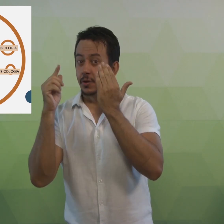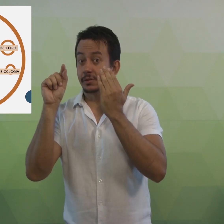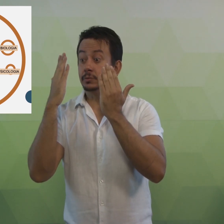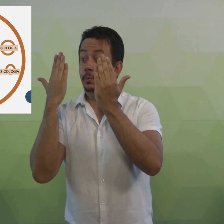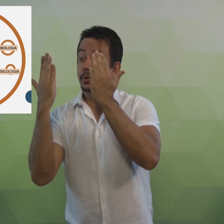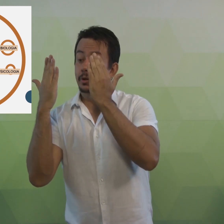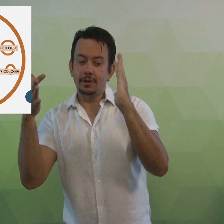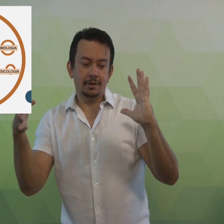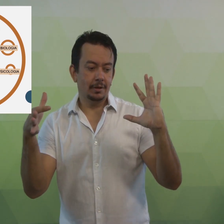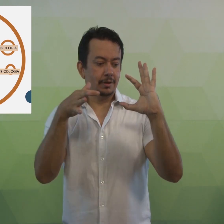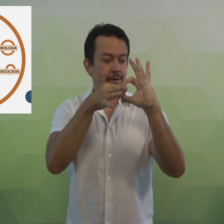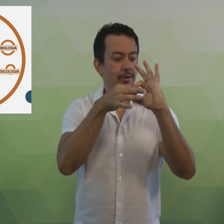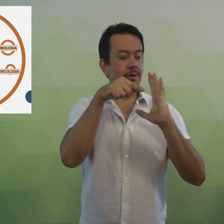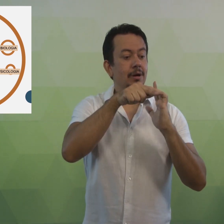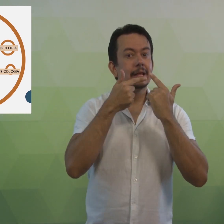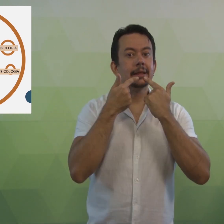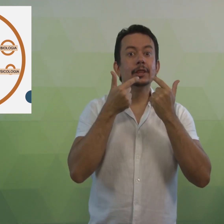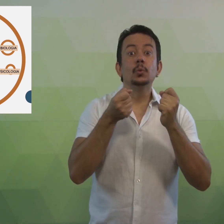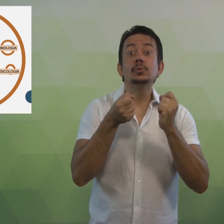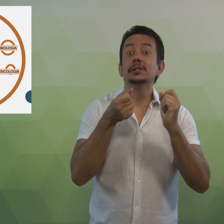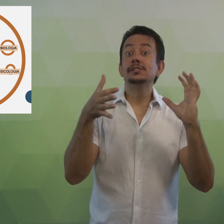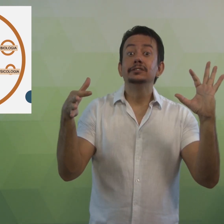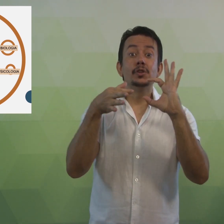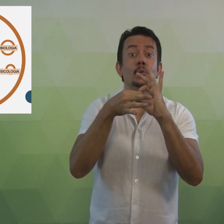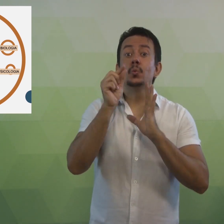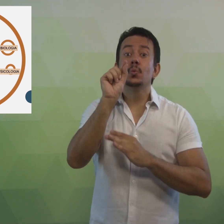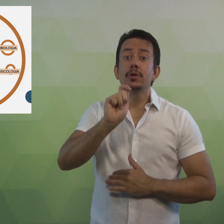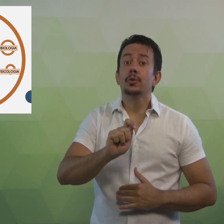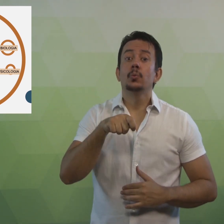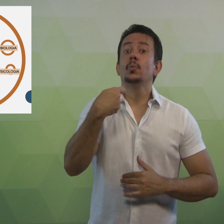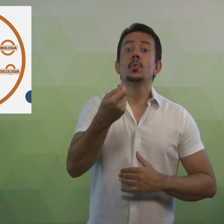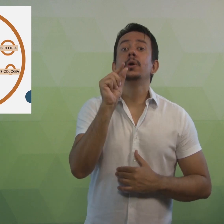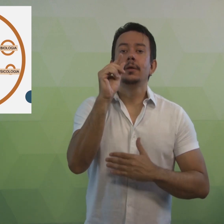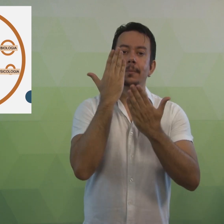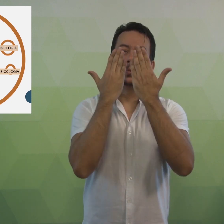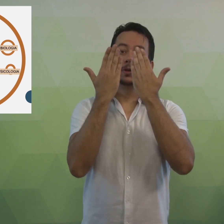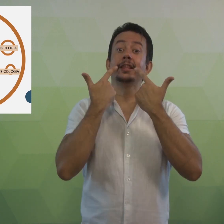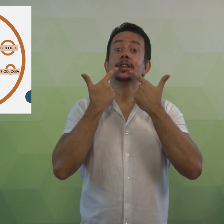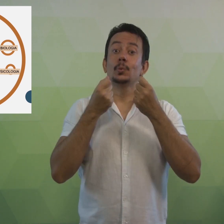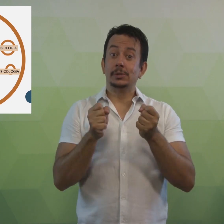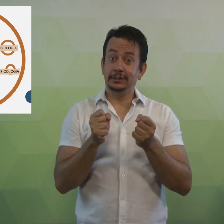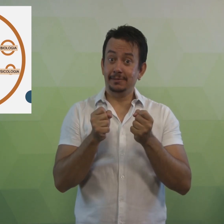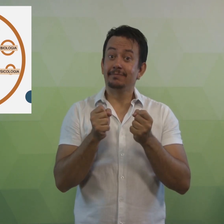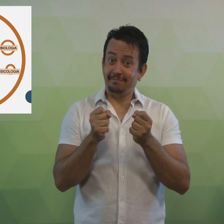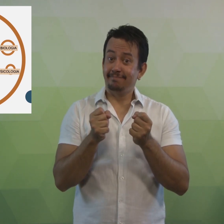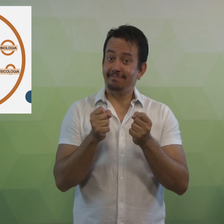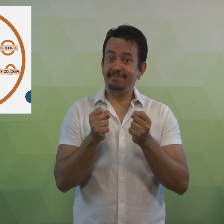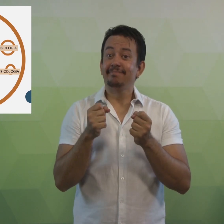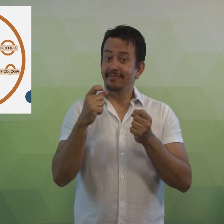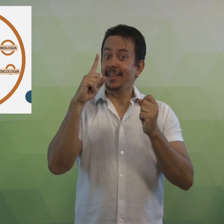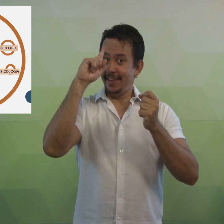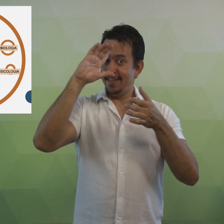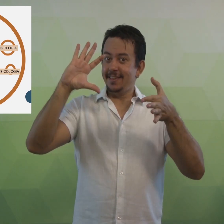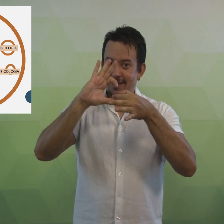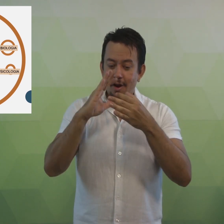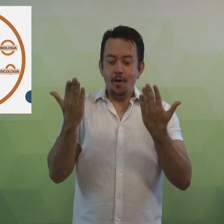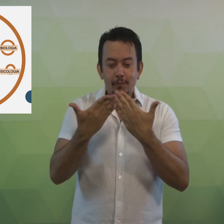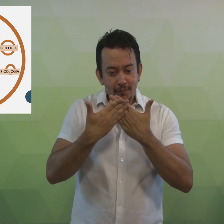de nomeação e de funções mesmo do nosso corpo. E a próxima área é a psicologia, que é onde nós